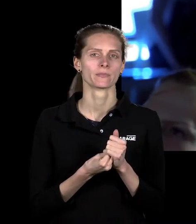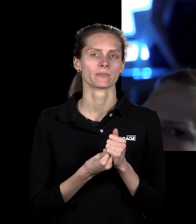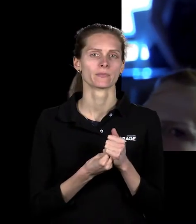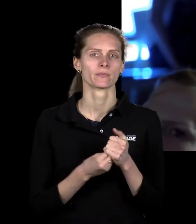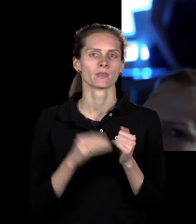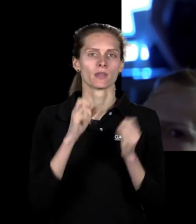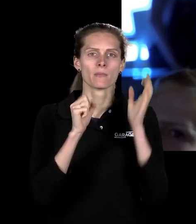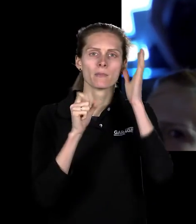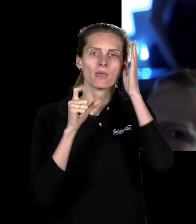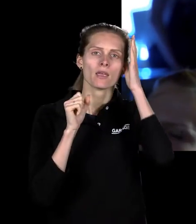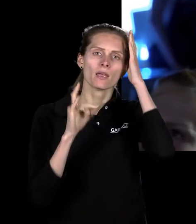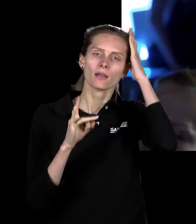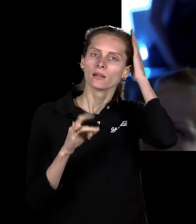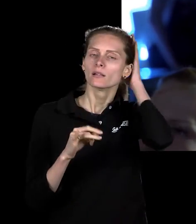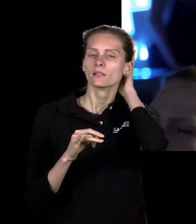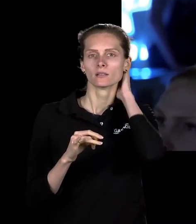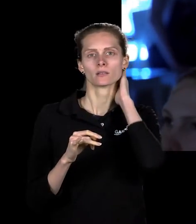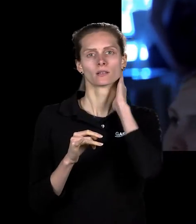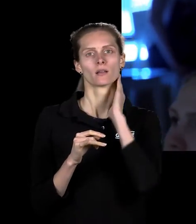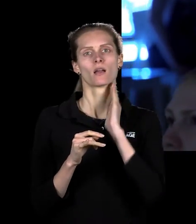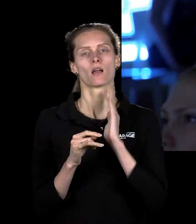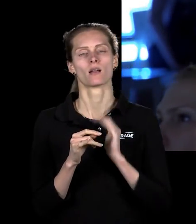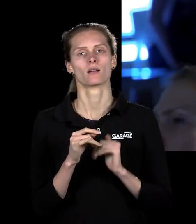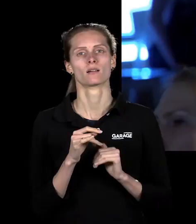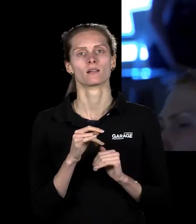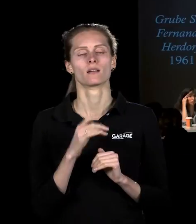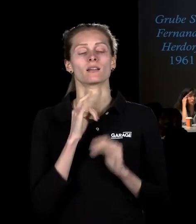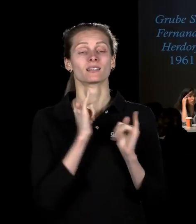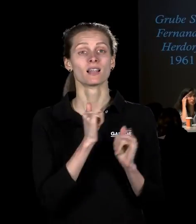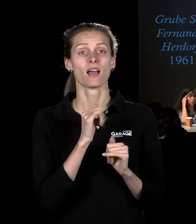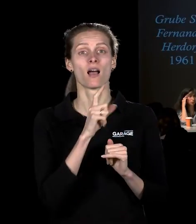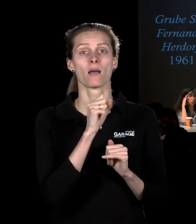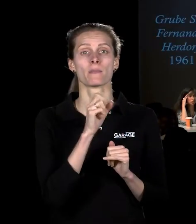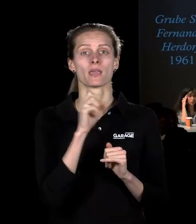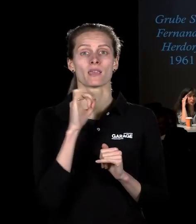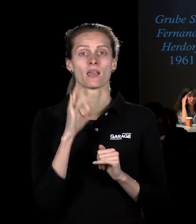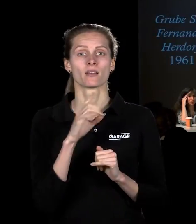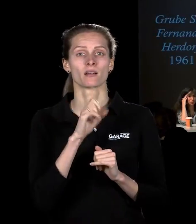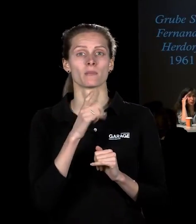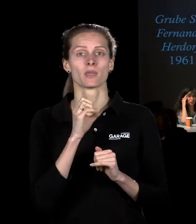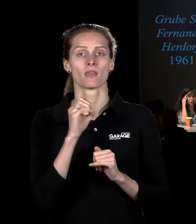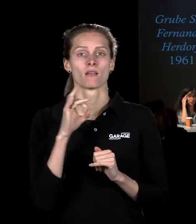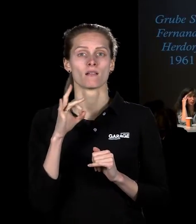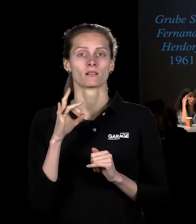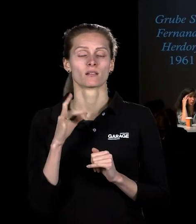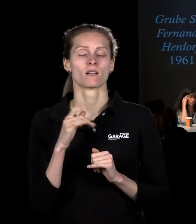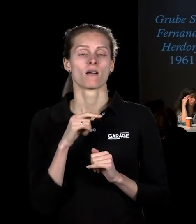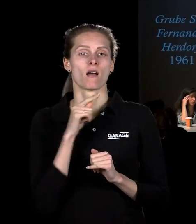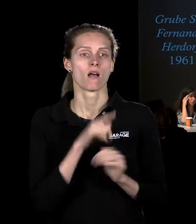Бернда Бехера обращение к этой архитектуре было отчасти автобиографическим. Он вырос в Рурской области, то есть в